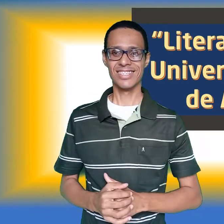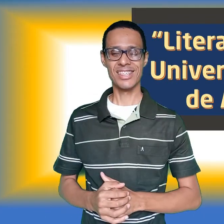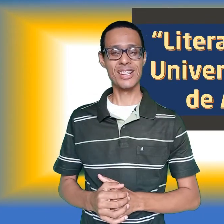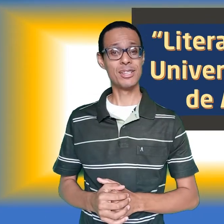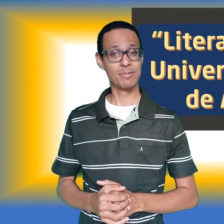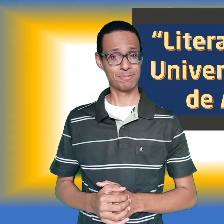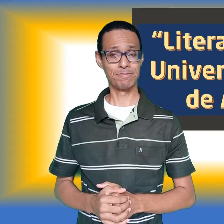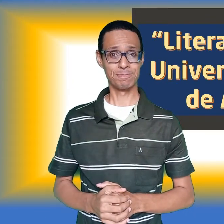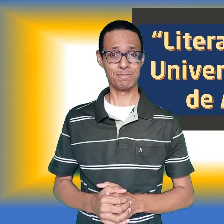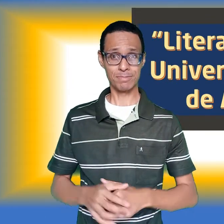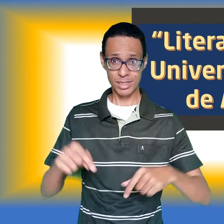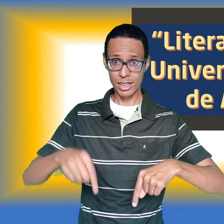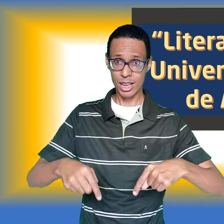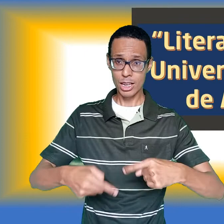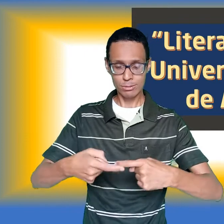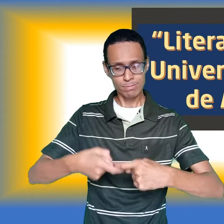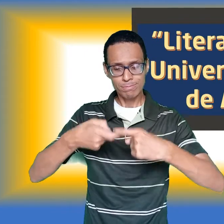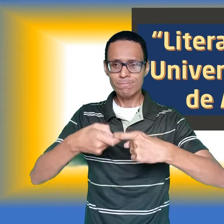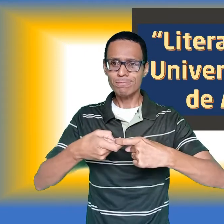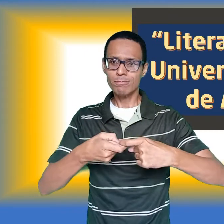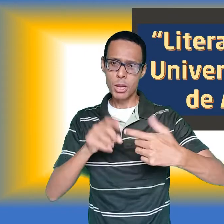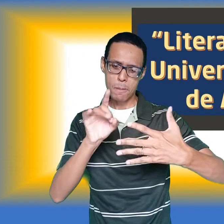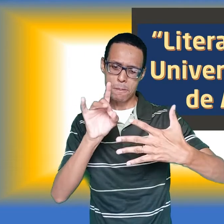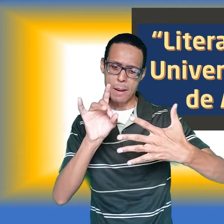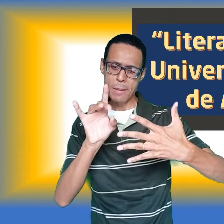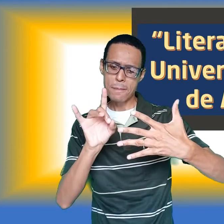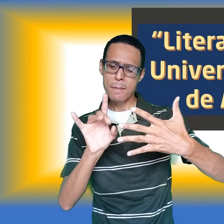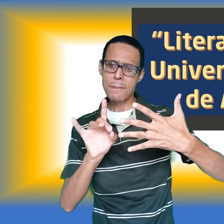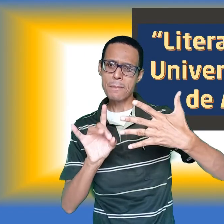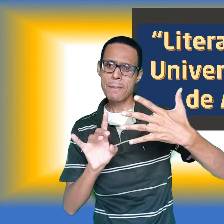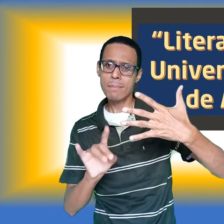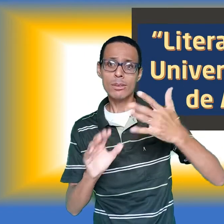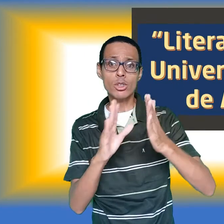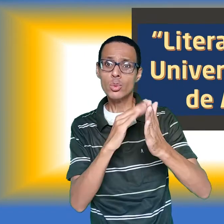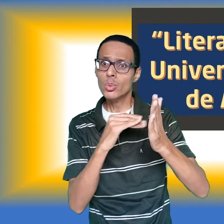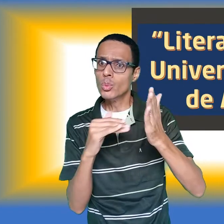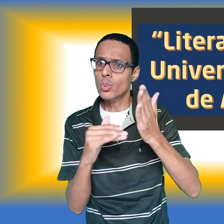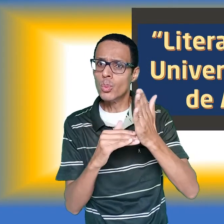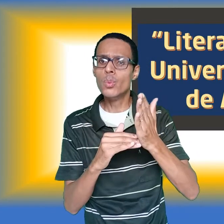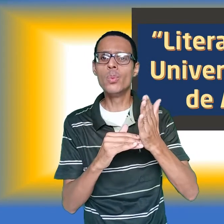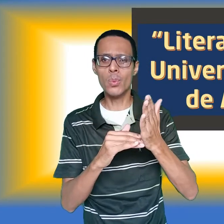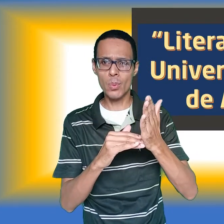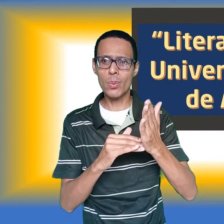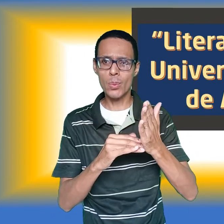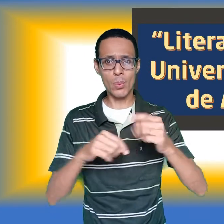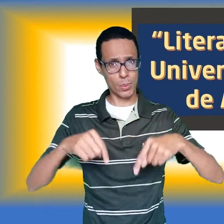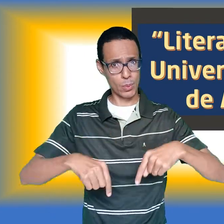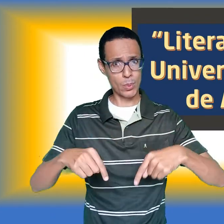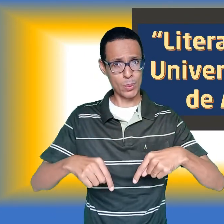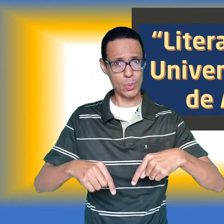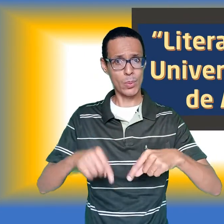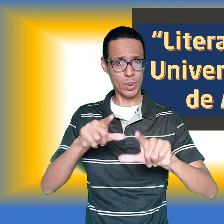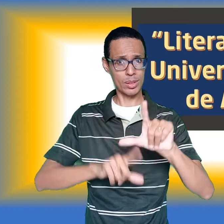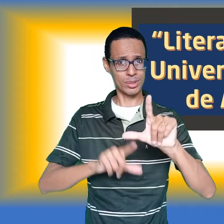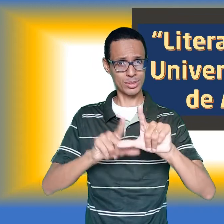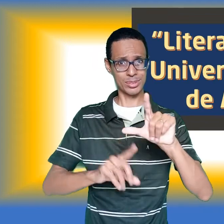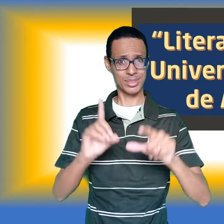Aqui abaixo, na descrição do vídeo, você vai encontrar os links deste terceiro bloco. Convido você a